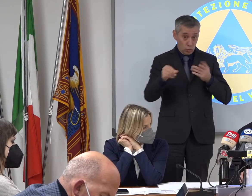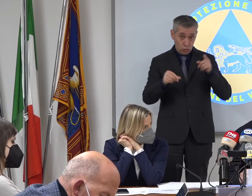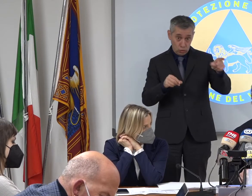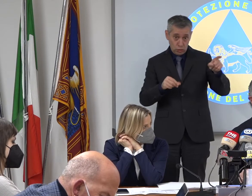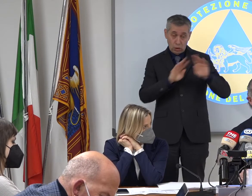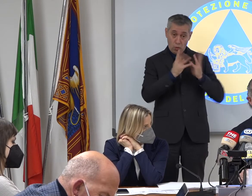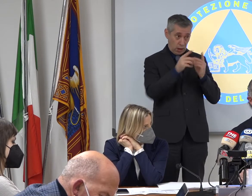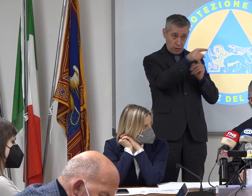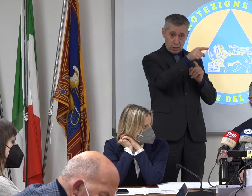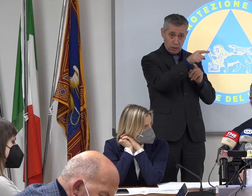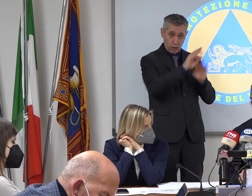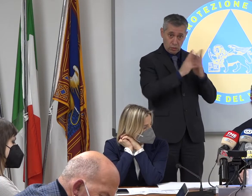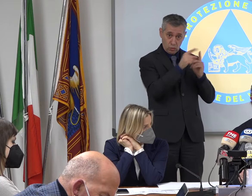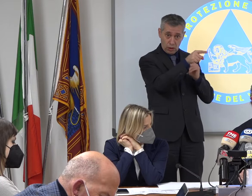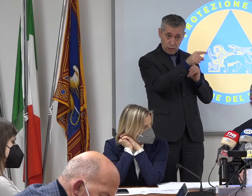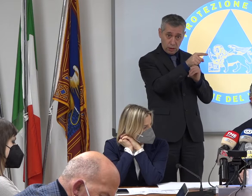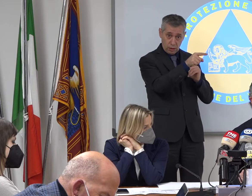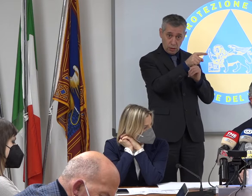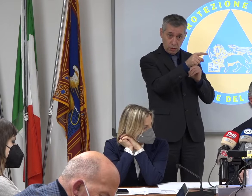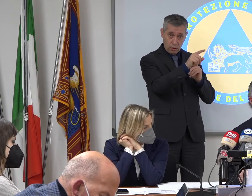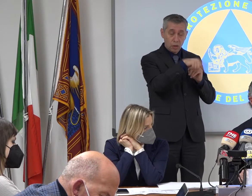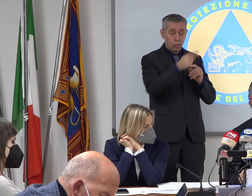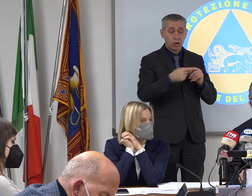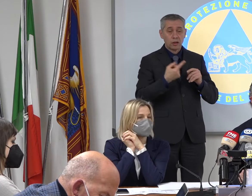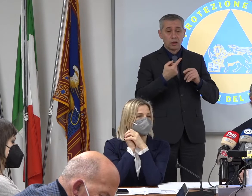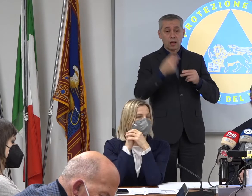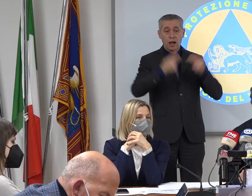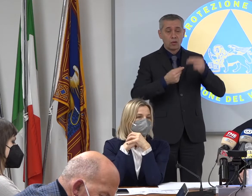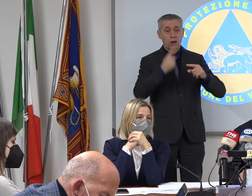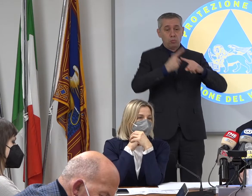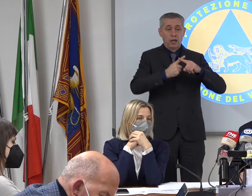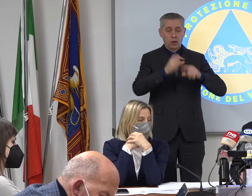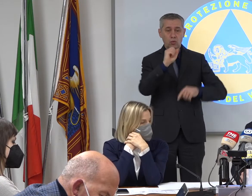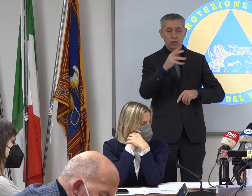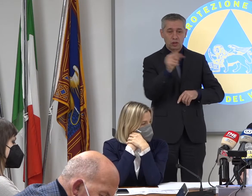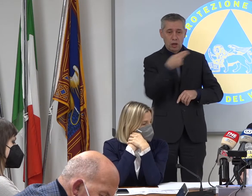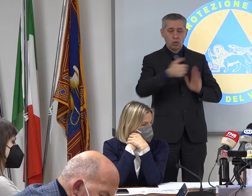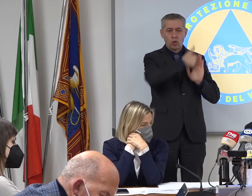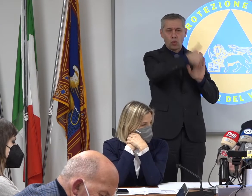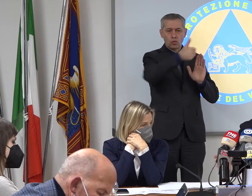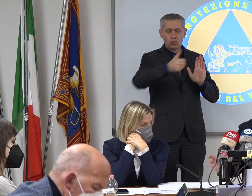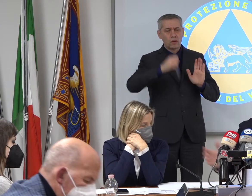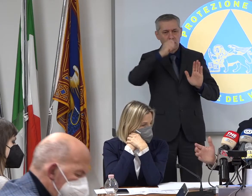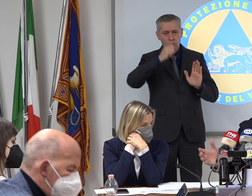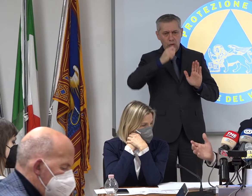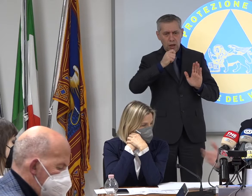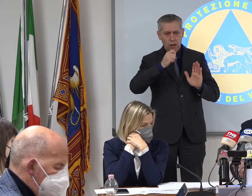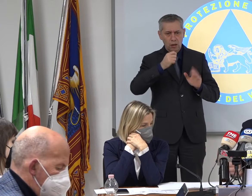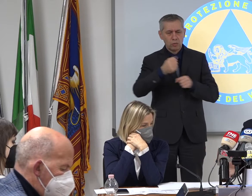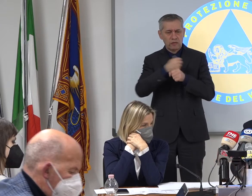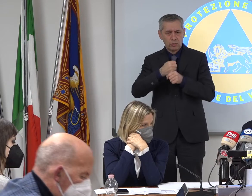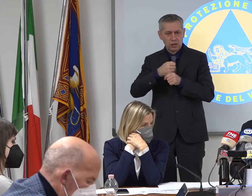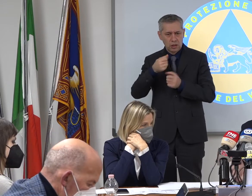questi signori sono in quarantena, vuol dire che fate per 15 euro, vedete cosa ne viene fuori. E